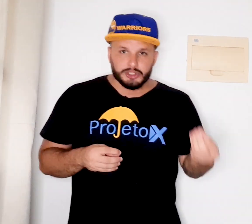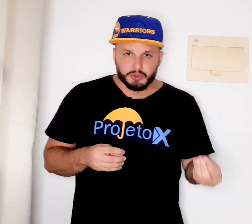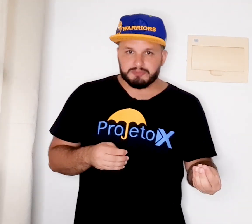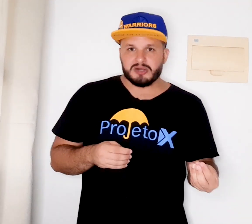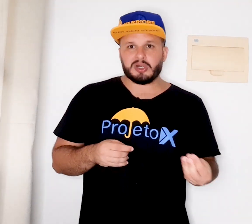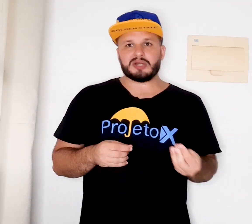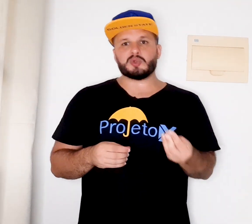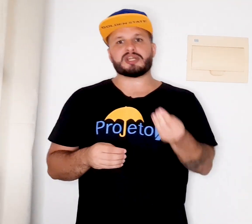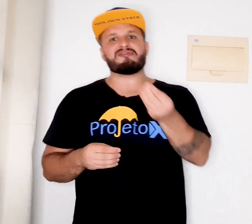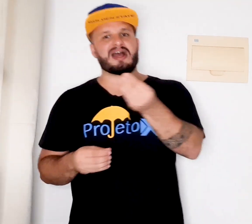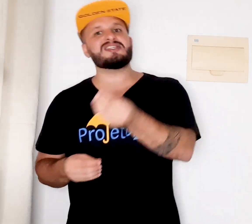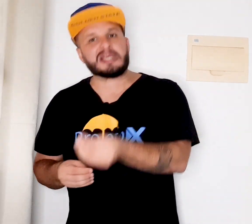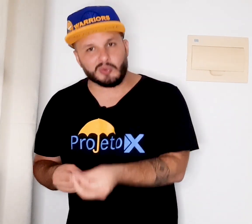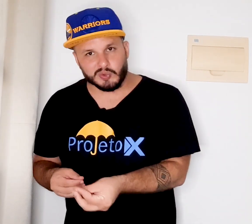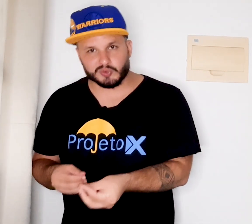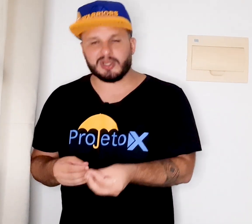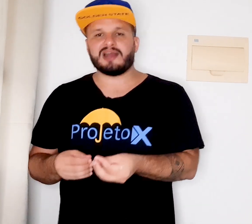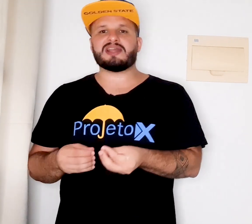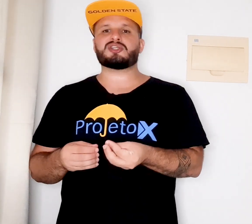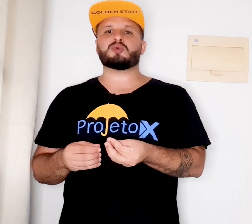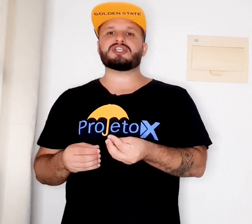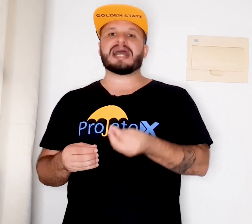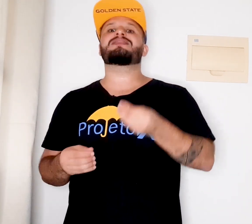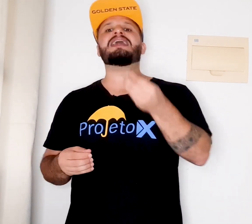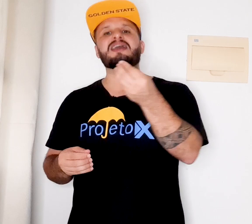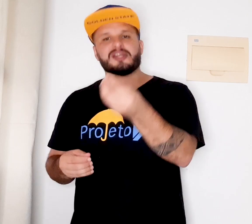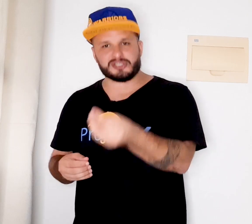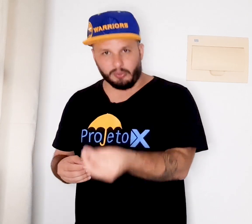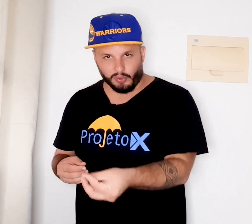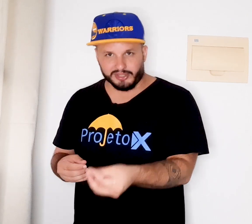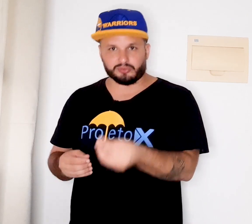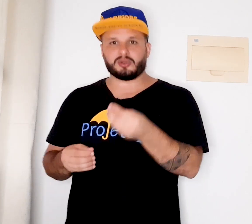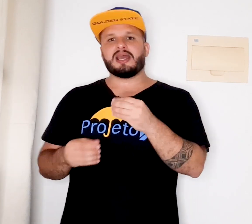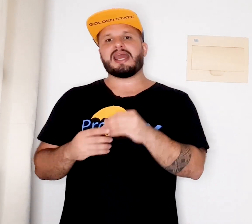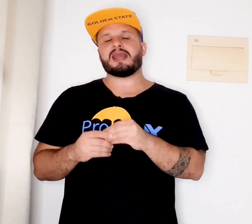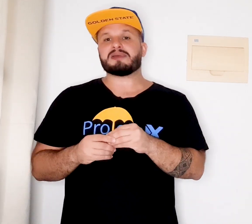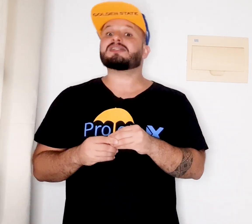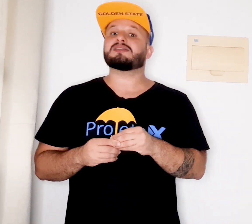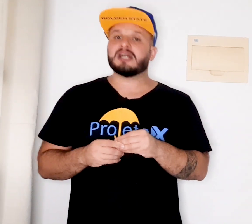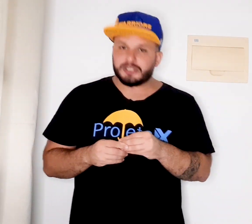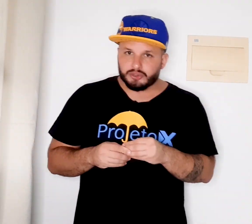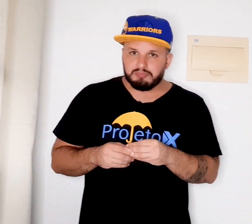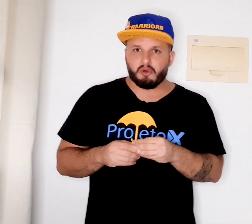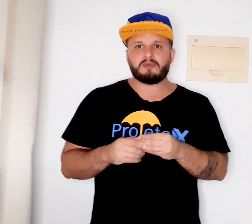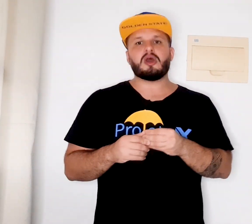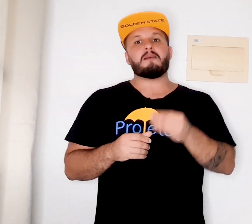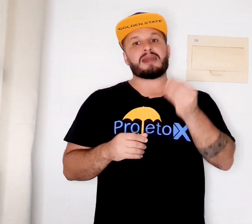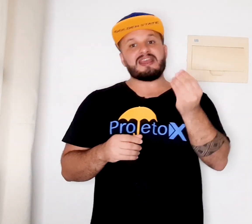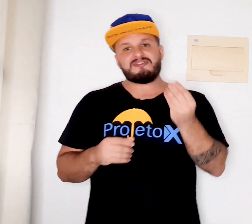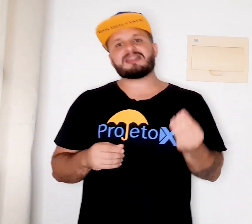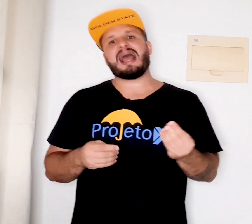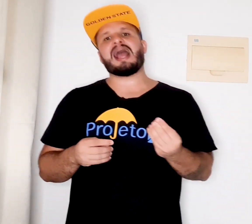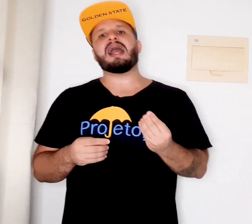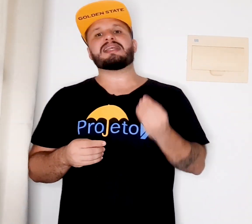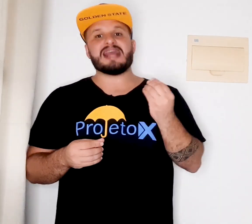políticos peruanos que fazem uso das suas cadeiras enquanto representantes do povo para evitar que